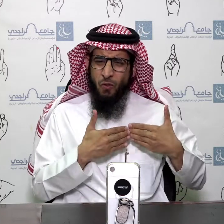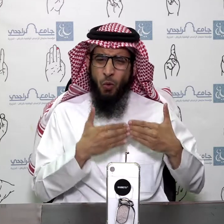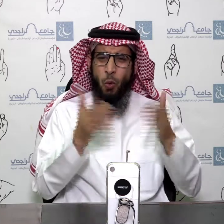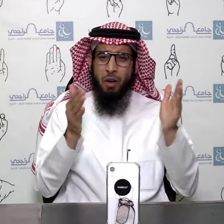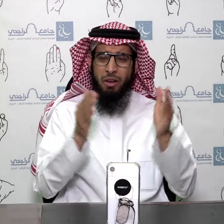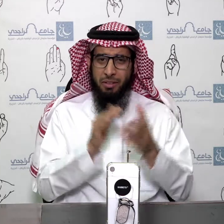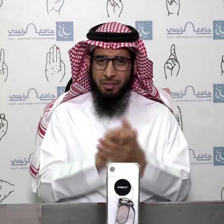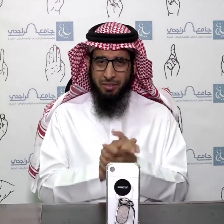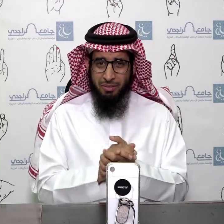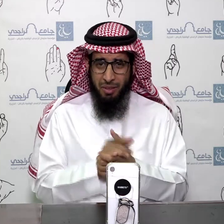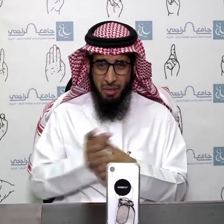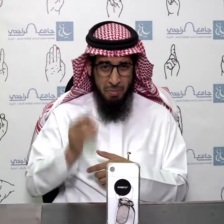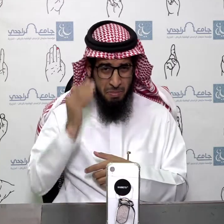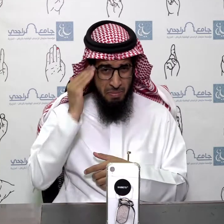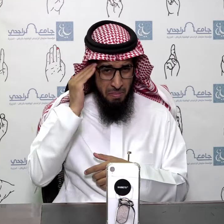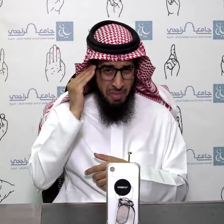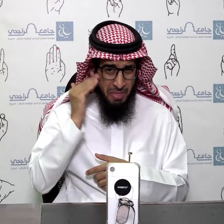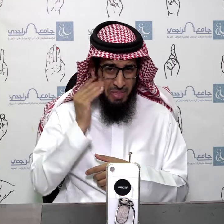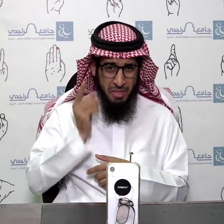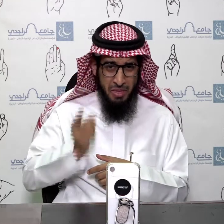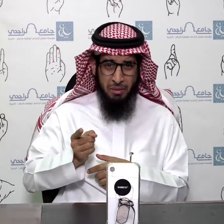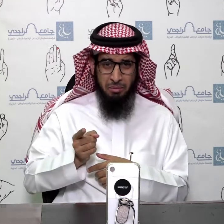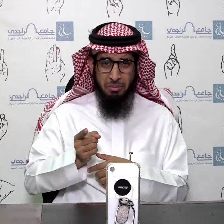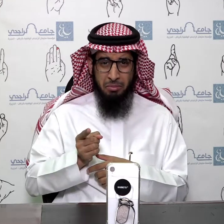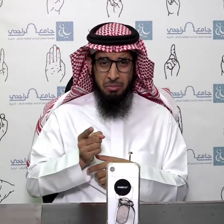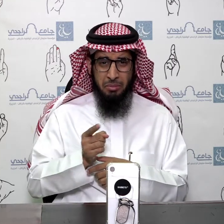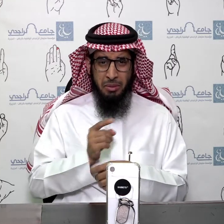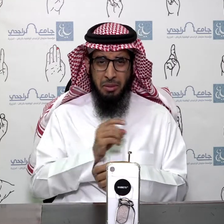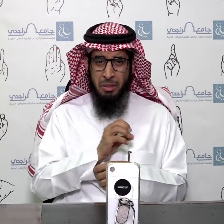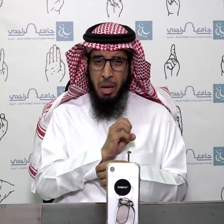يمكن أن ينفض الأحباب من حول المبتلى